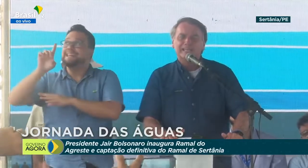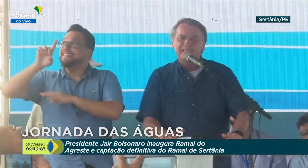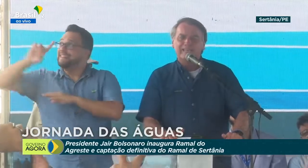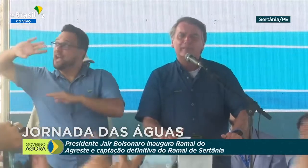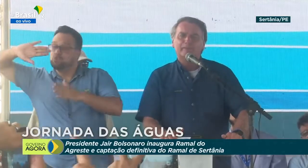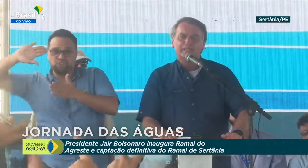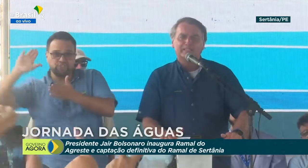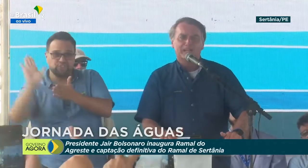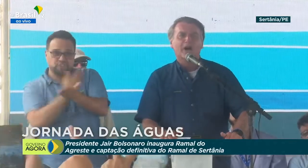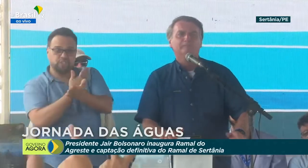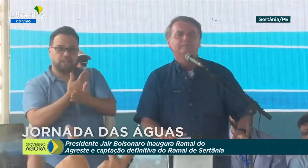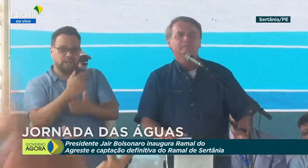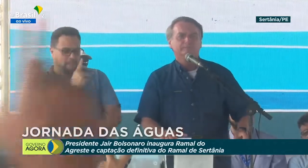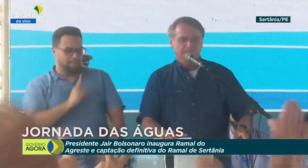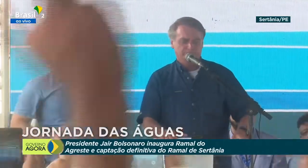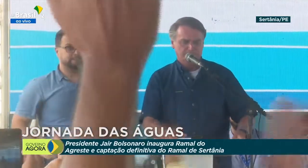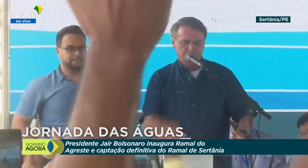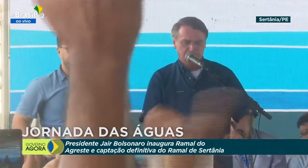dessa cadeira presidencial.